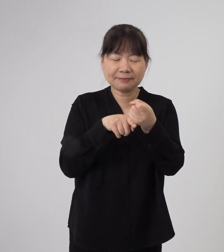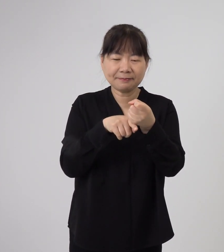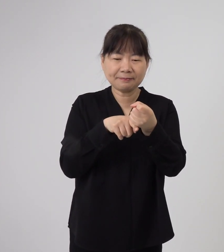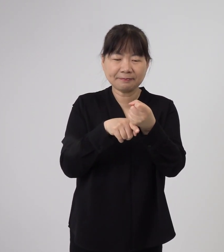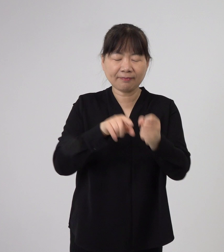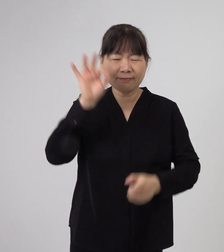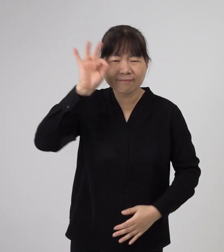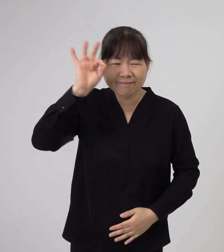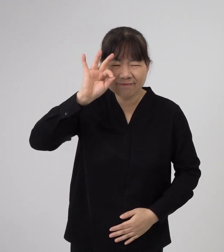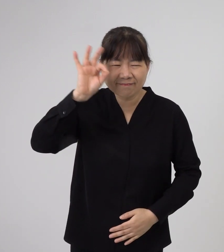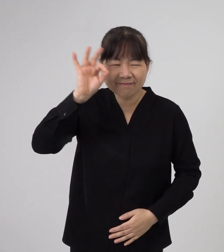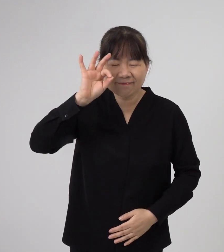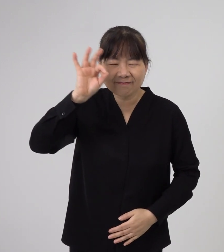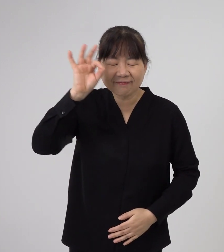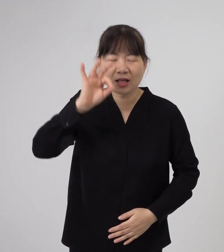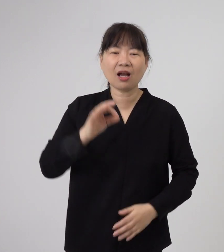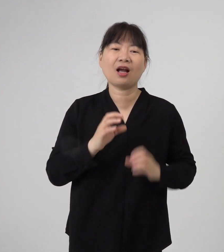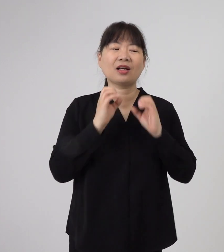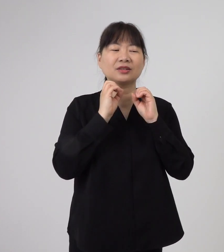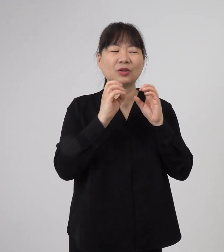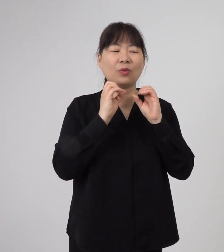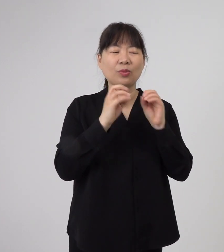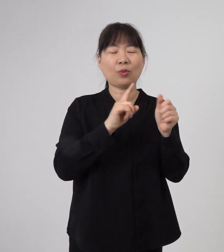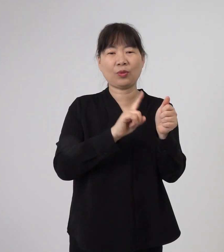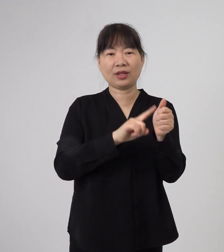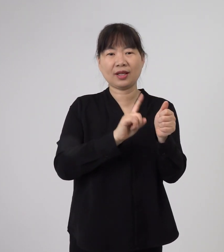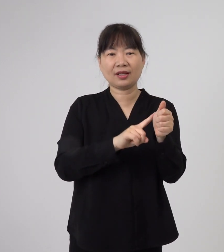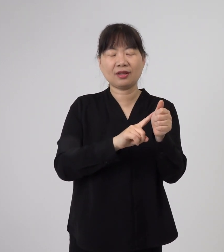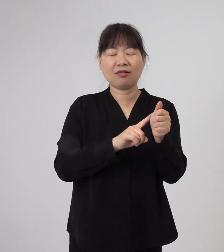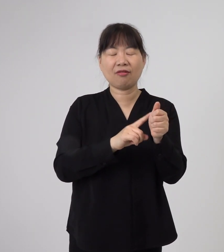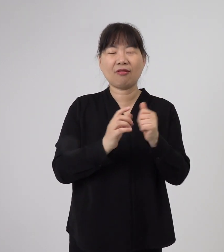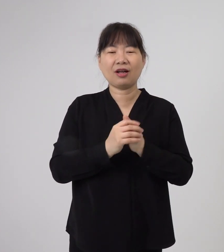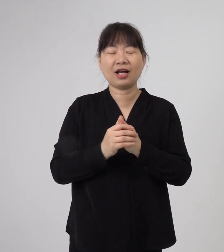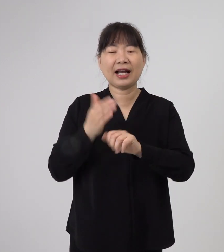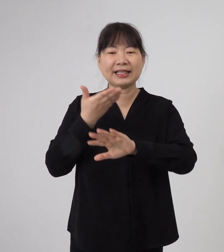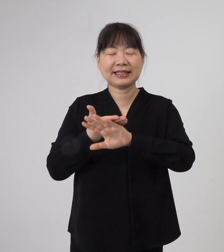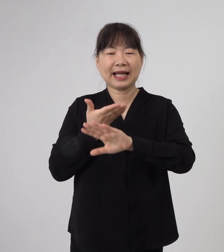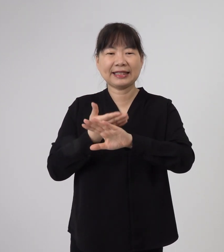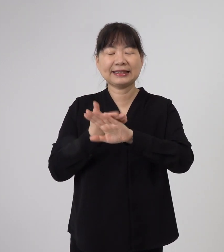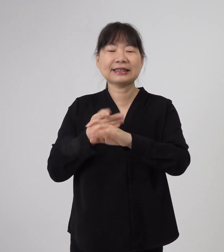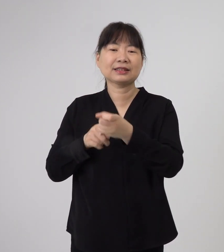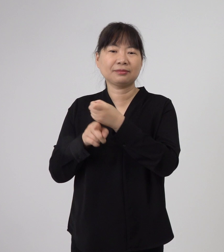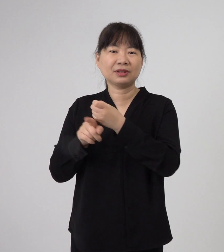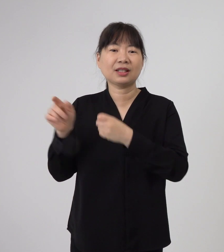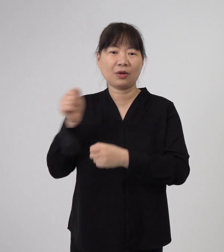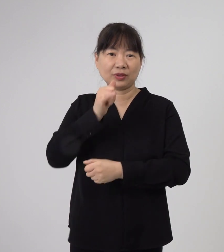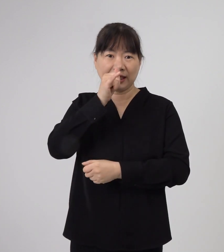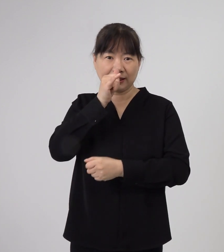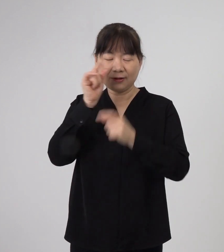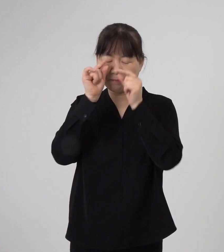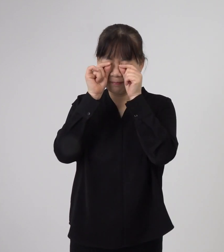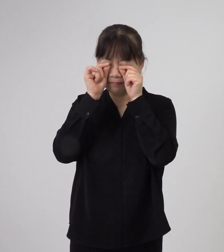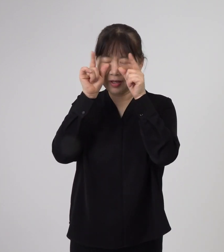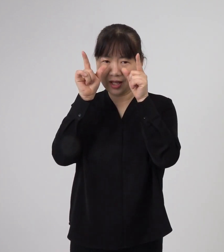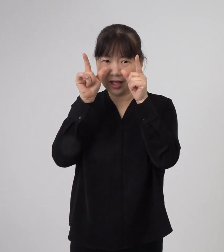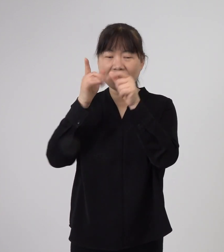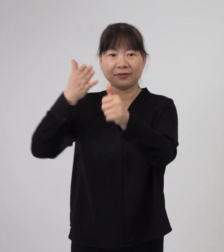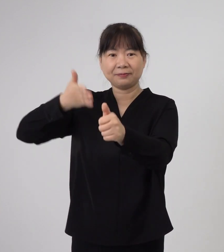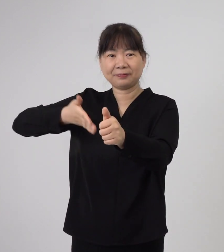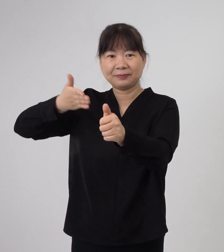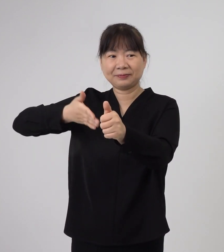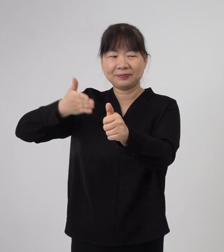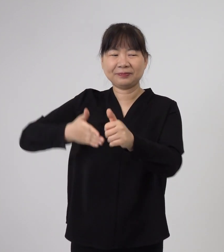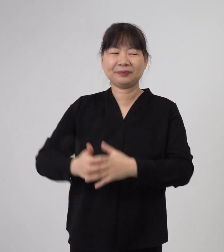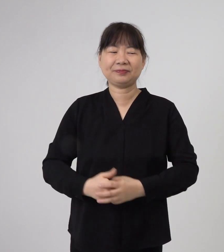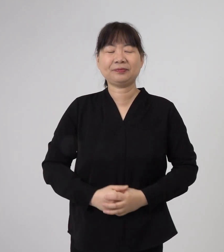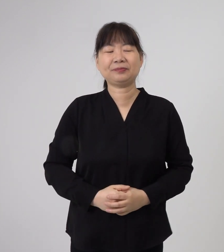찾아가면서 전도라는 것이 전혀 다른 근거를 갖고 있구나에 좀